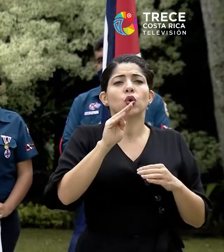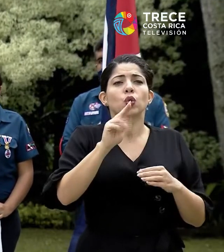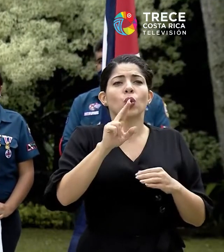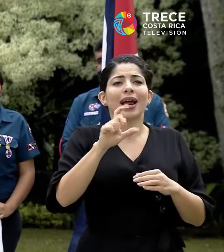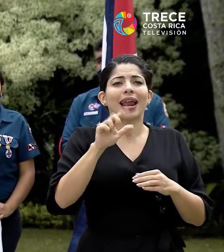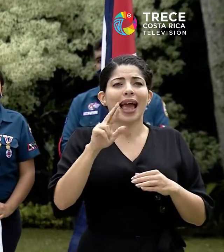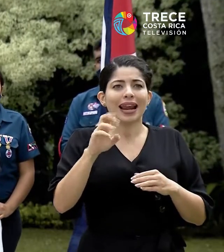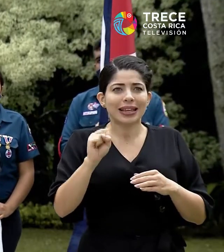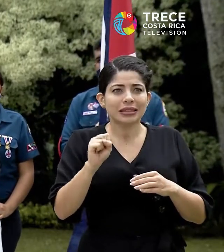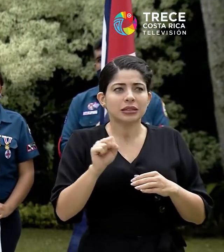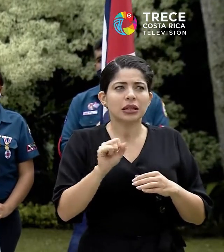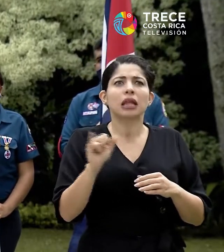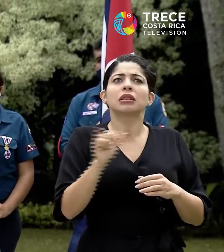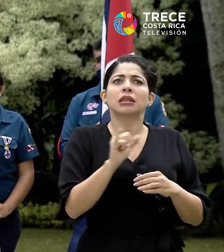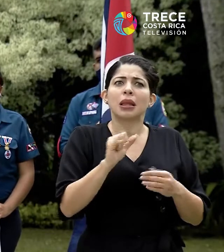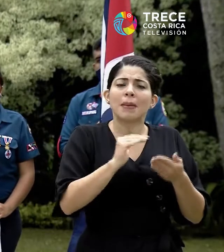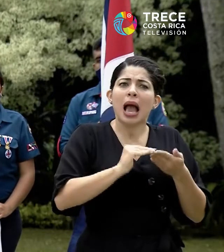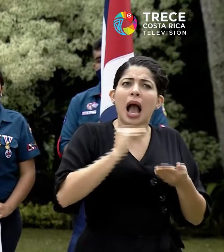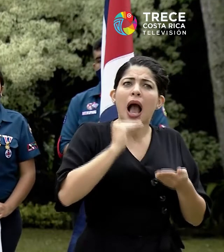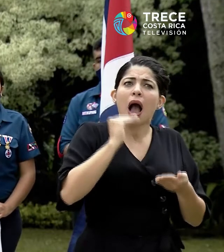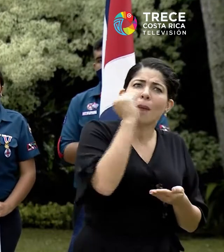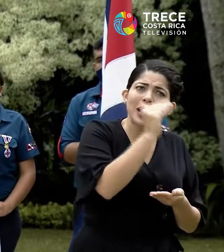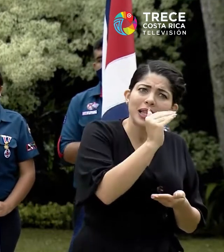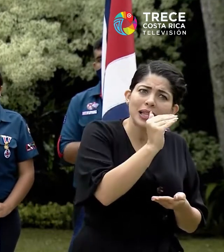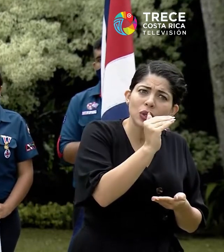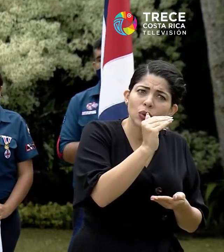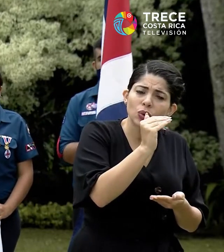ha aumentado.